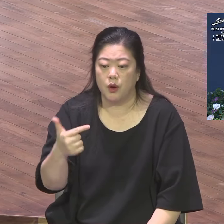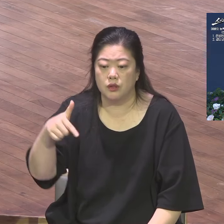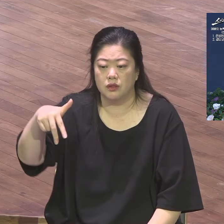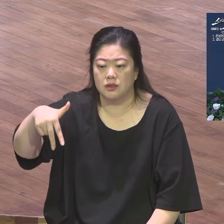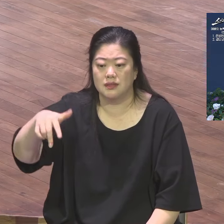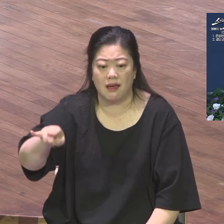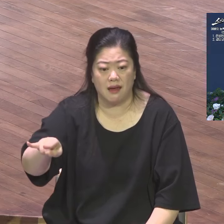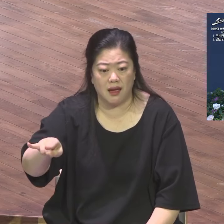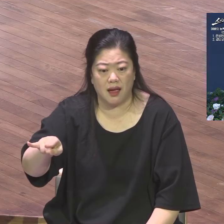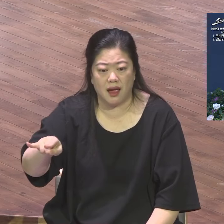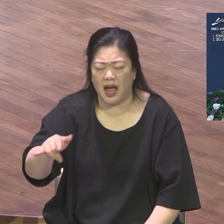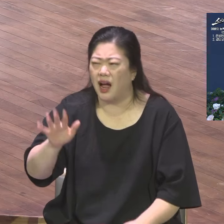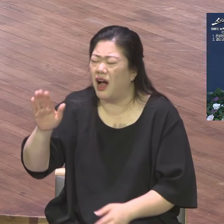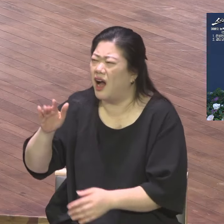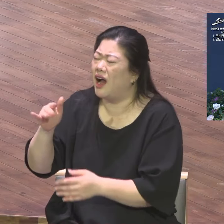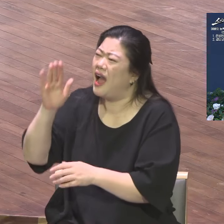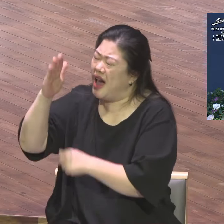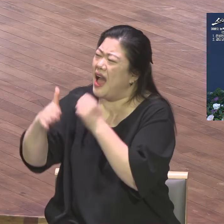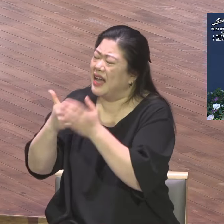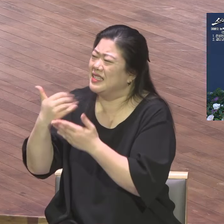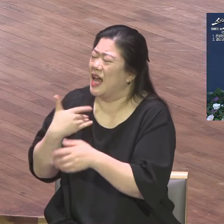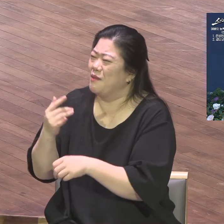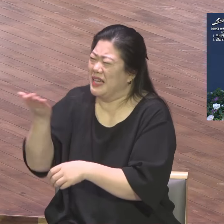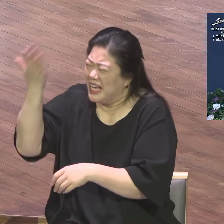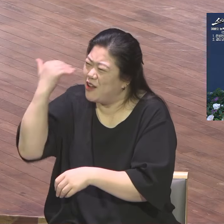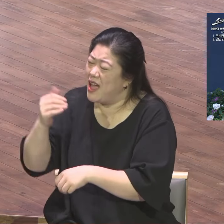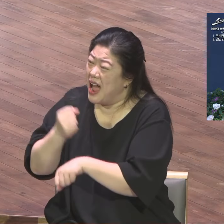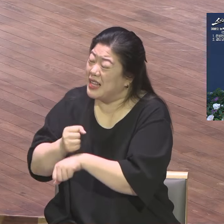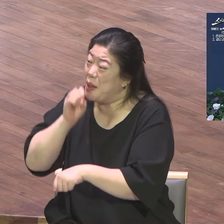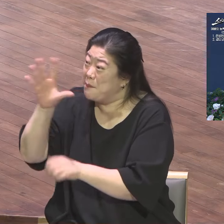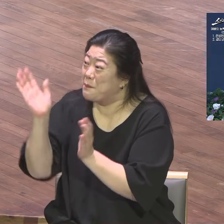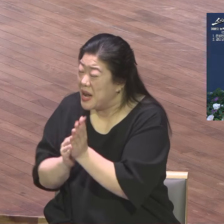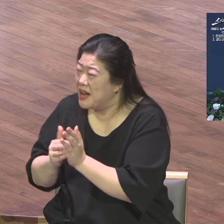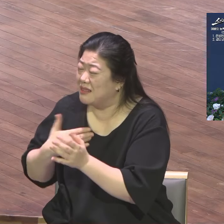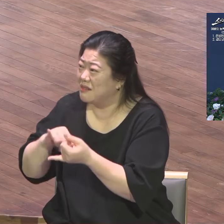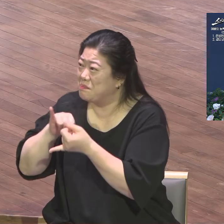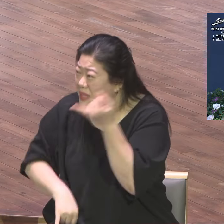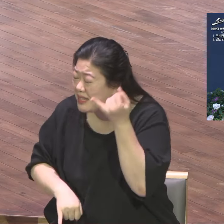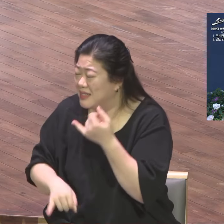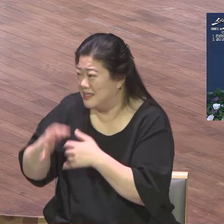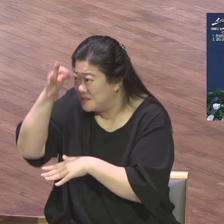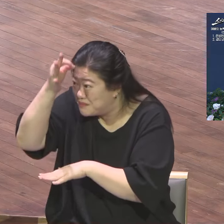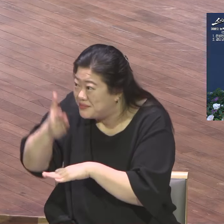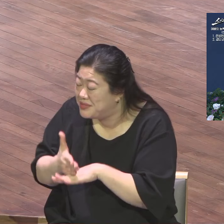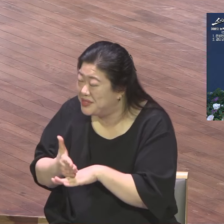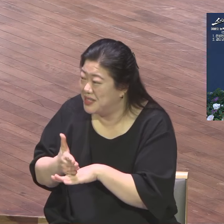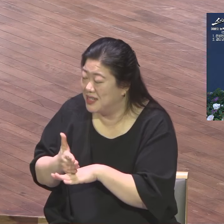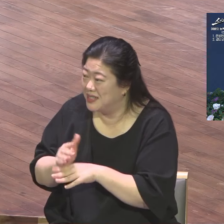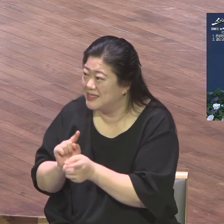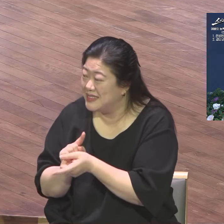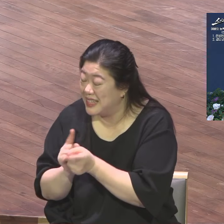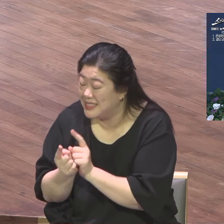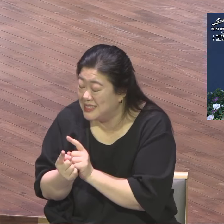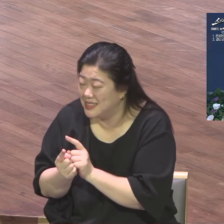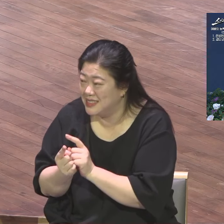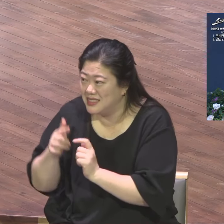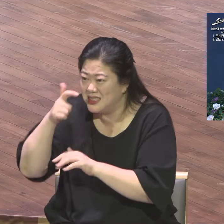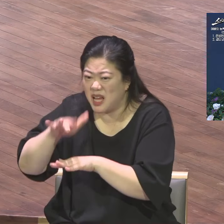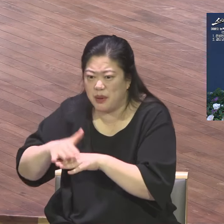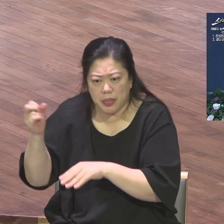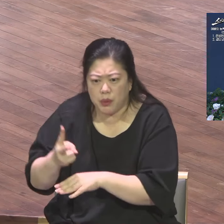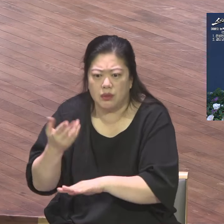하나님이 서운했는데 내가 드리지 못해서 죄송합니다. 속죄를 드렸다. 서운이란 것은요, 하나님께 더